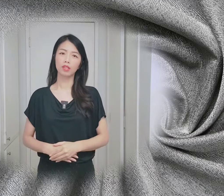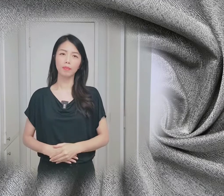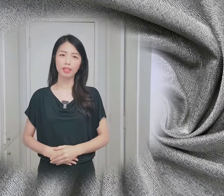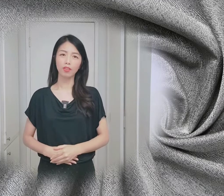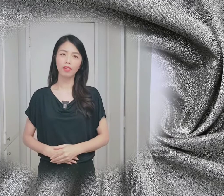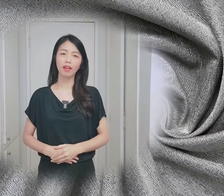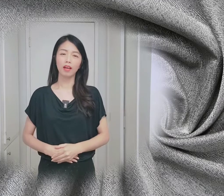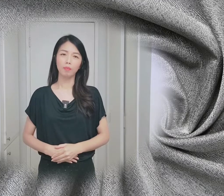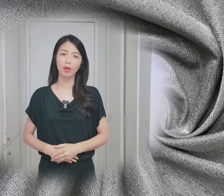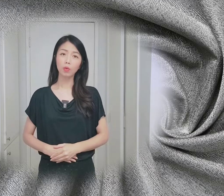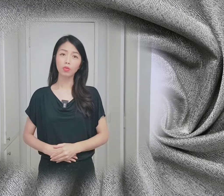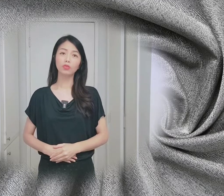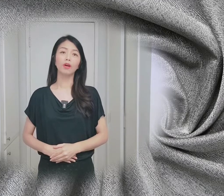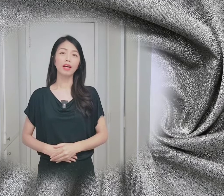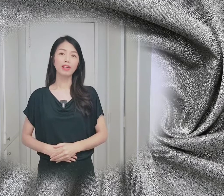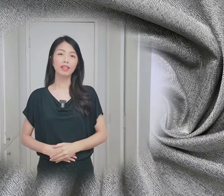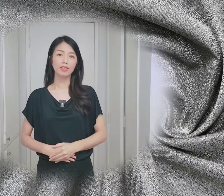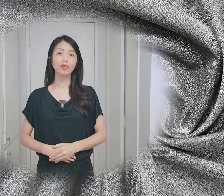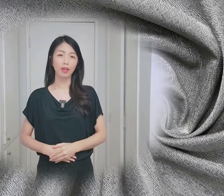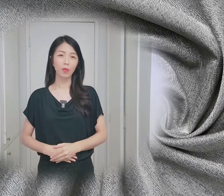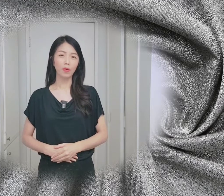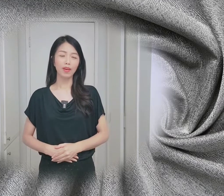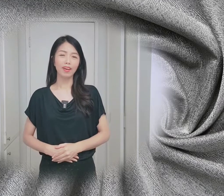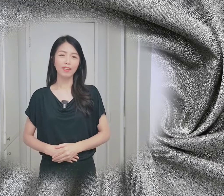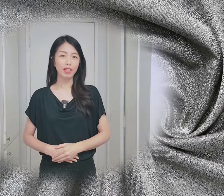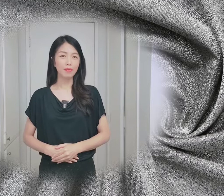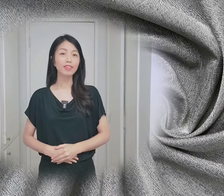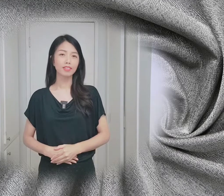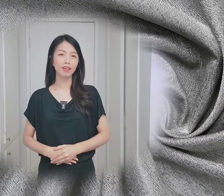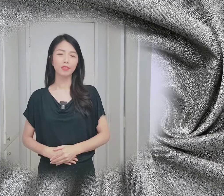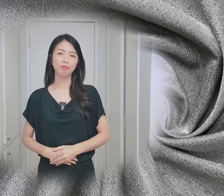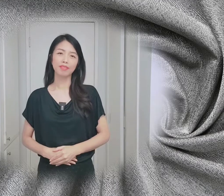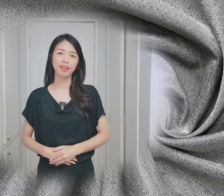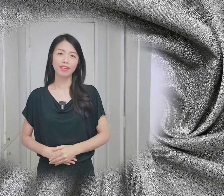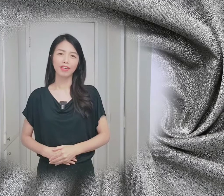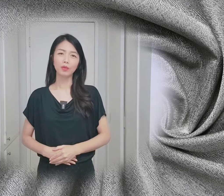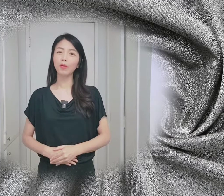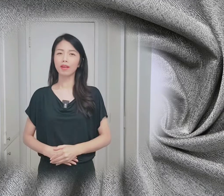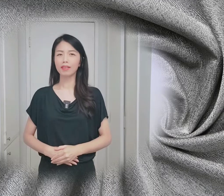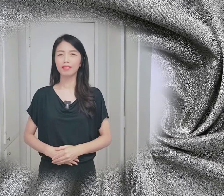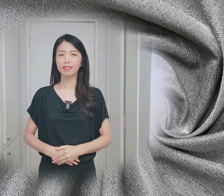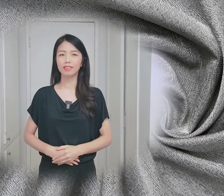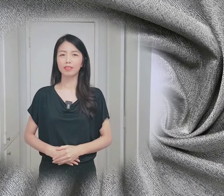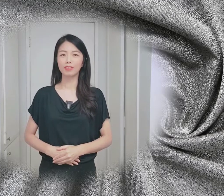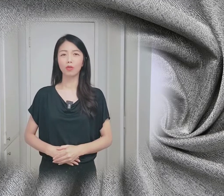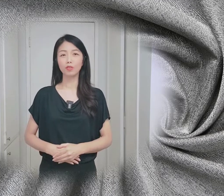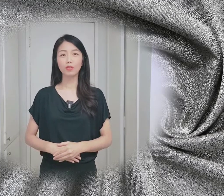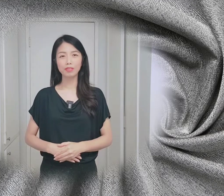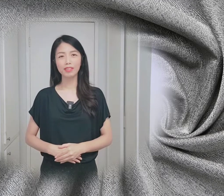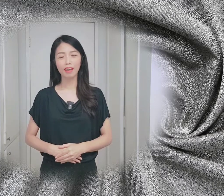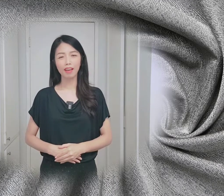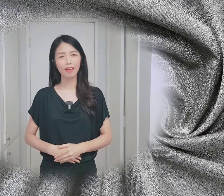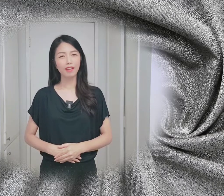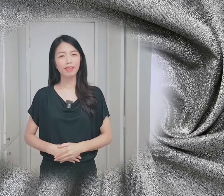수어 고쌤님께서는 앞에 꼭 주어가 있어야 된다고 말씀을 하셨어요. 제가 통역할 때는 그렇게